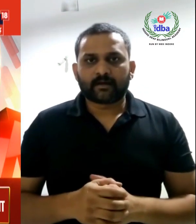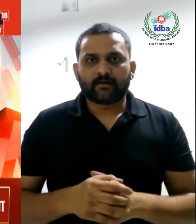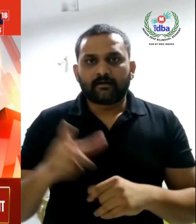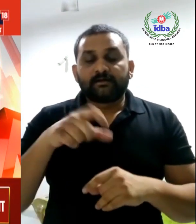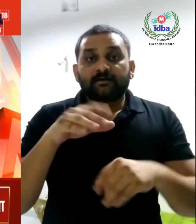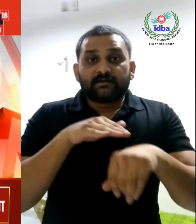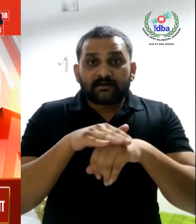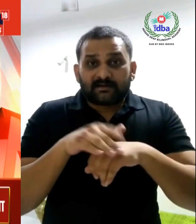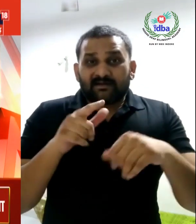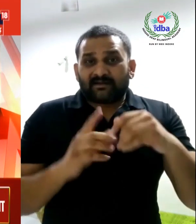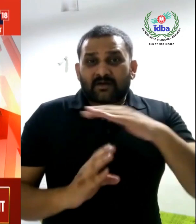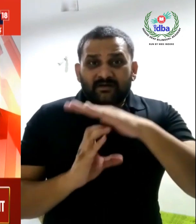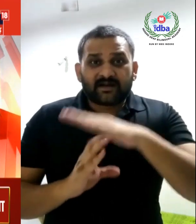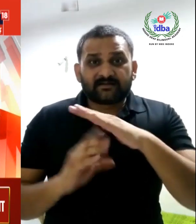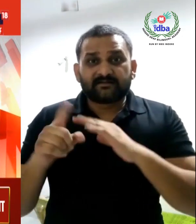ठेका श्रम अधिनियम,